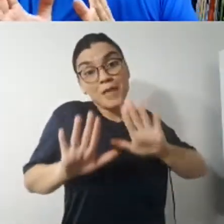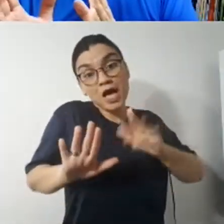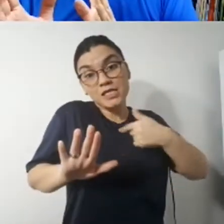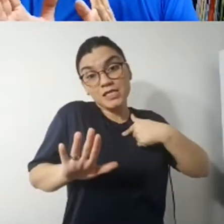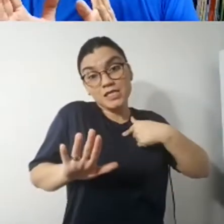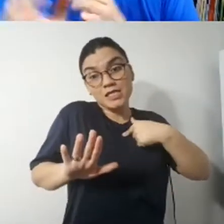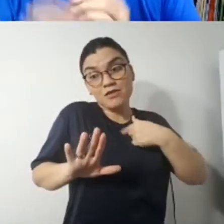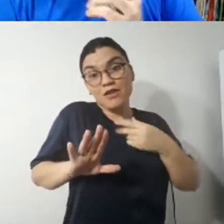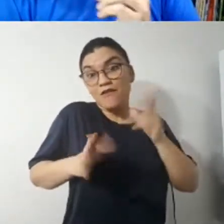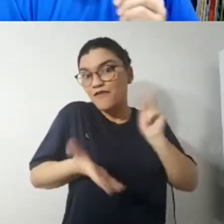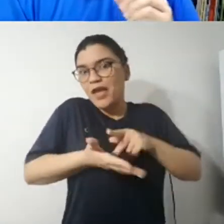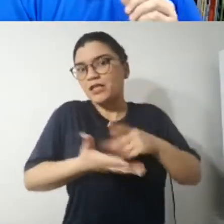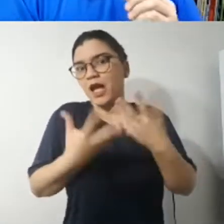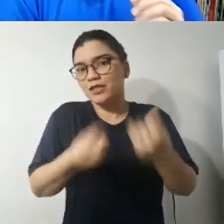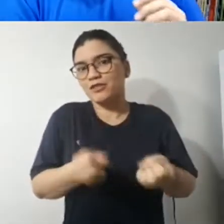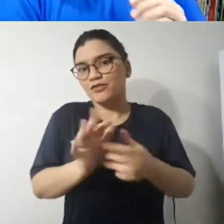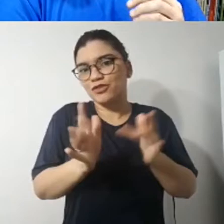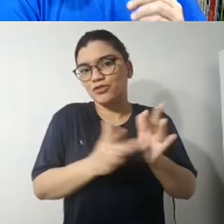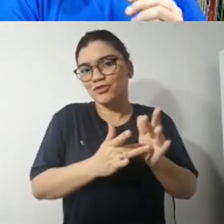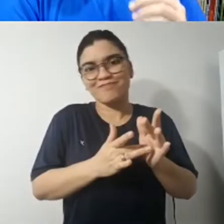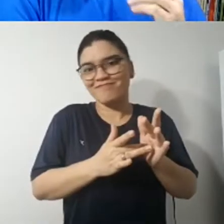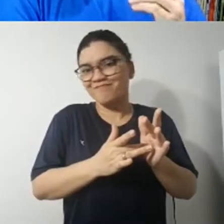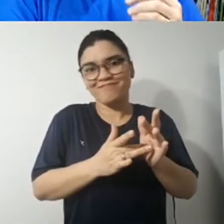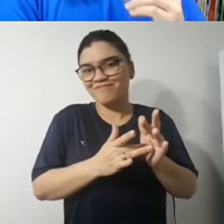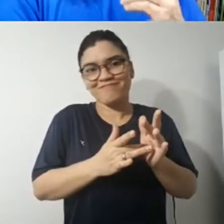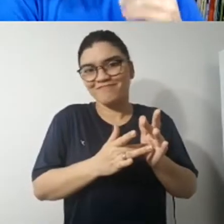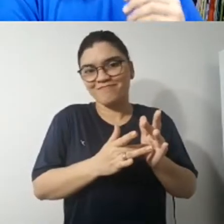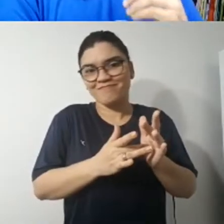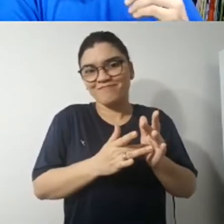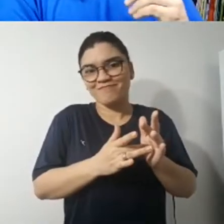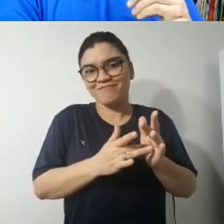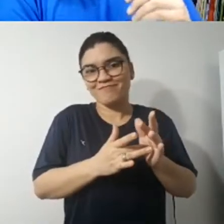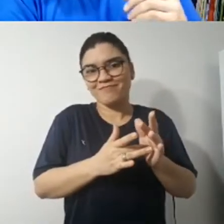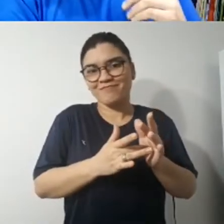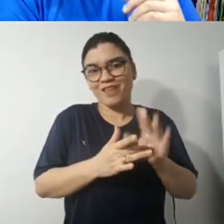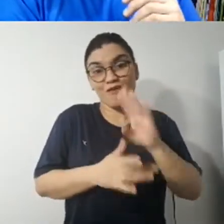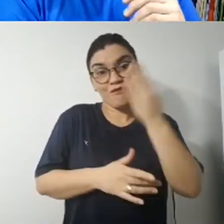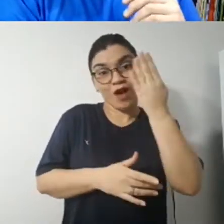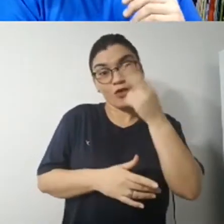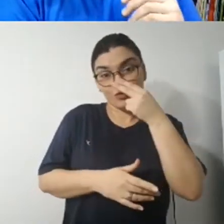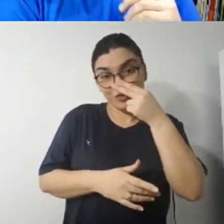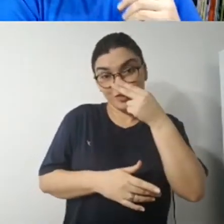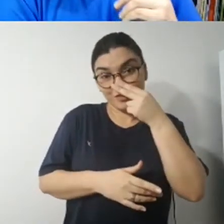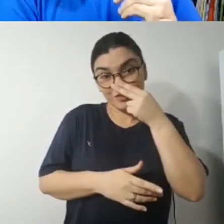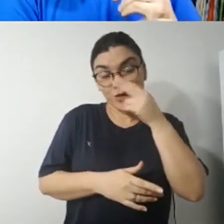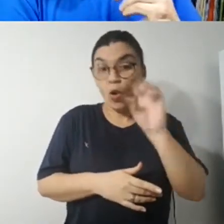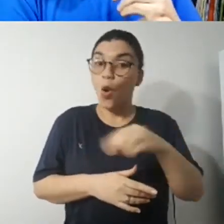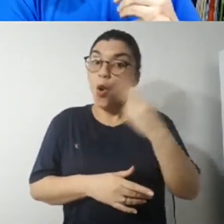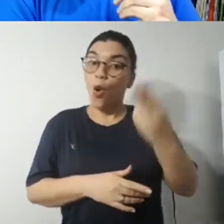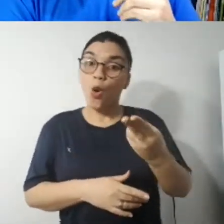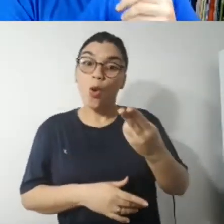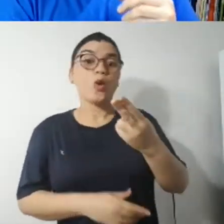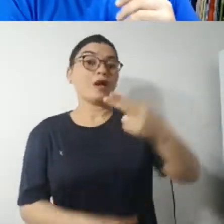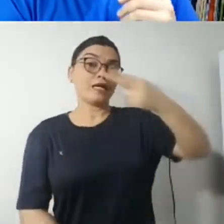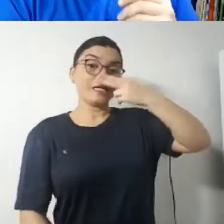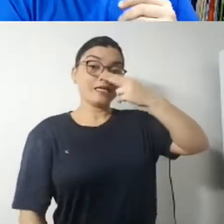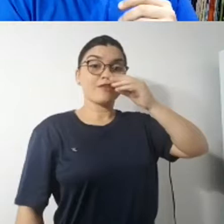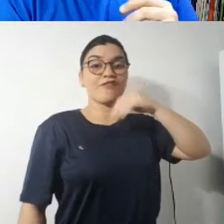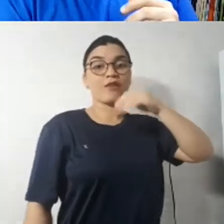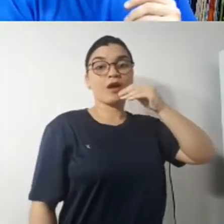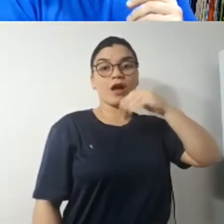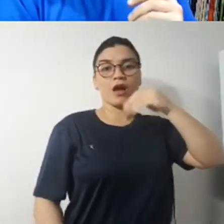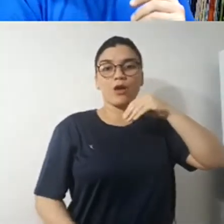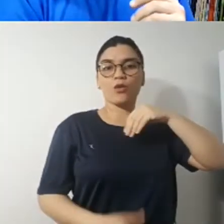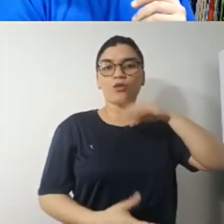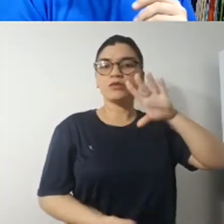igreja, ou então ela é um crente muito fraco espiritualmente, porque ele não consegue encontrar afinidade com os irmãos